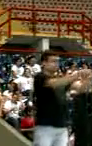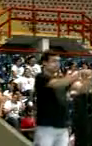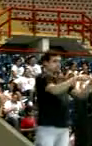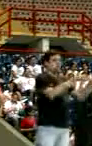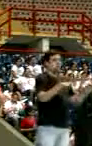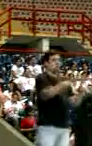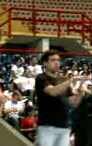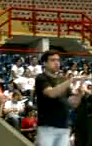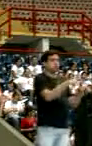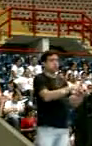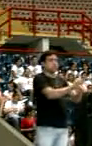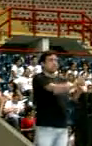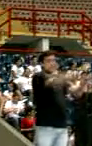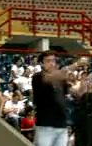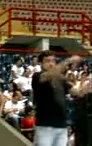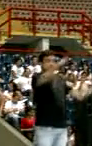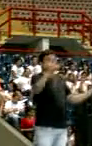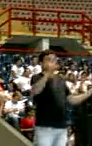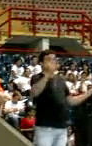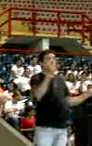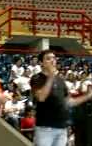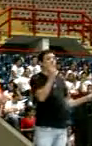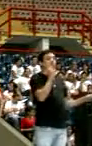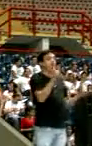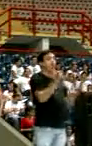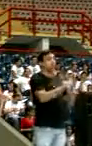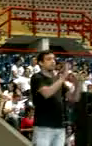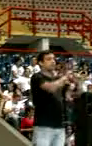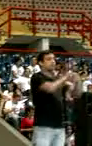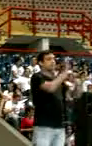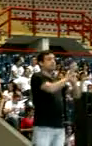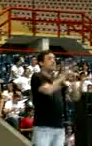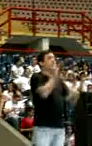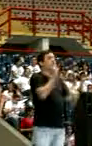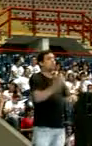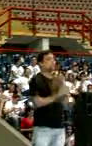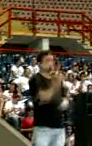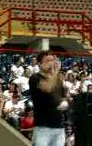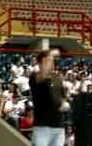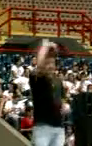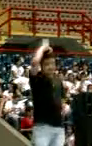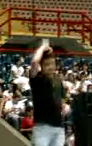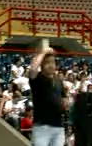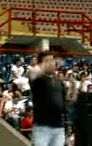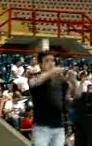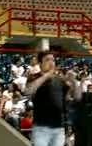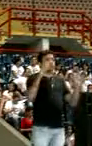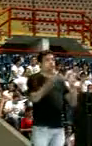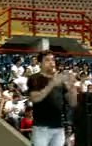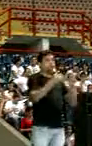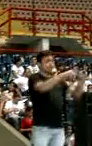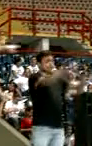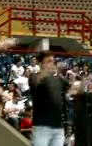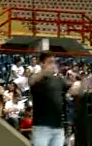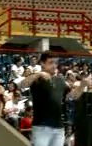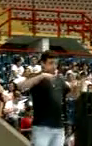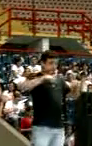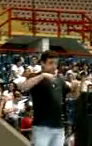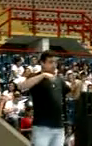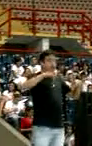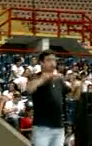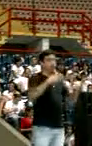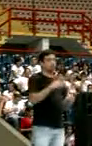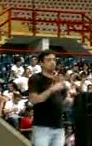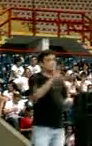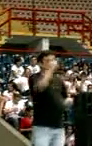desse, os feudos vão ficar do tamanho de Fortaleza, do tamanho do estado do Ceará, um rei só. E todo mundo que era dono de terra vira nobre.